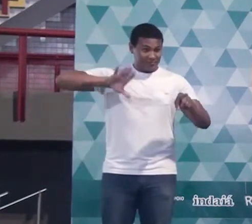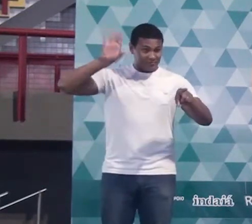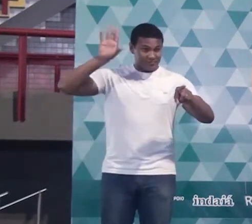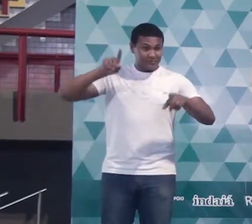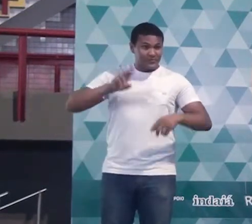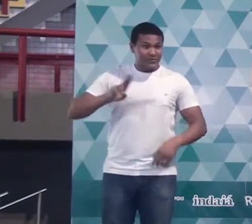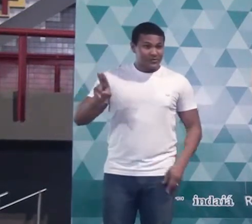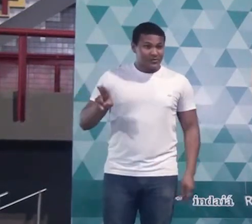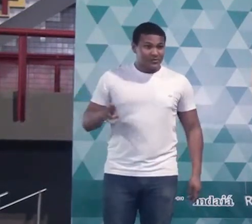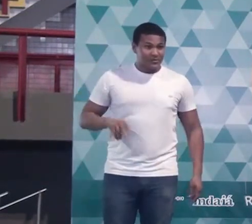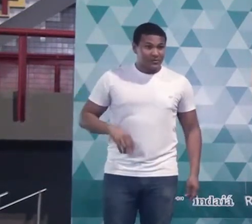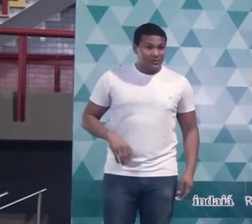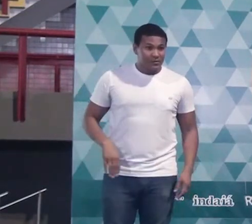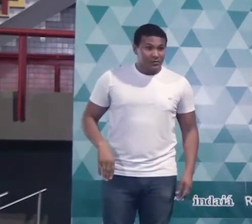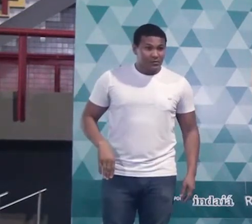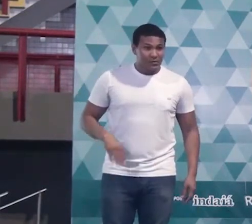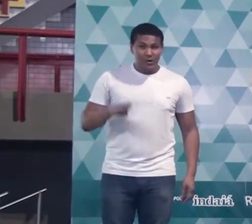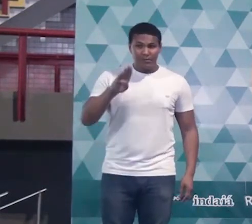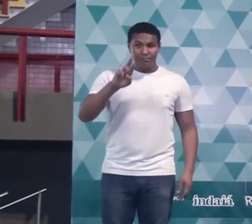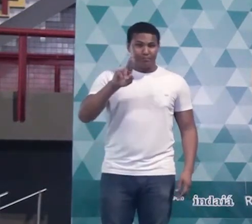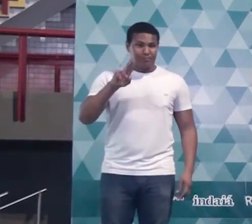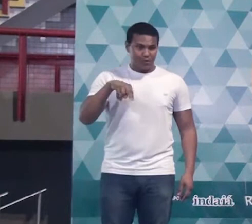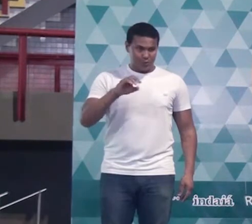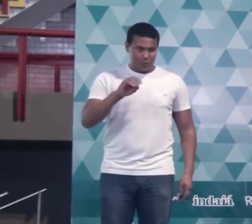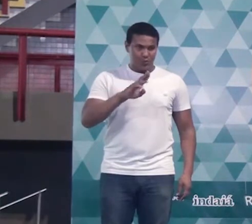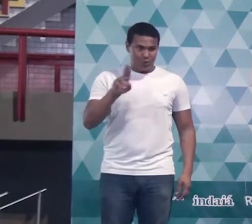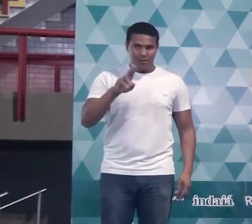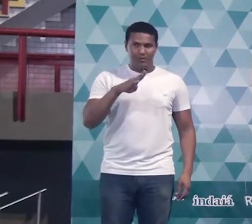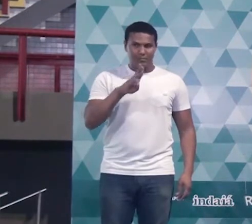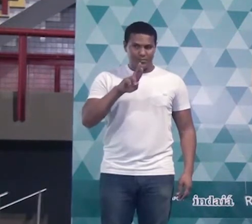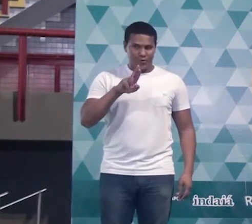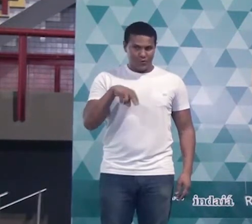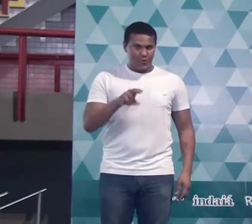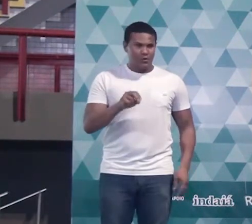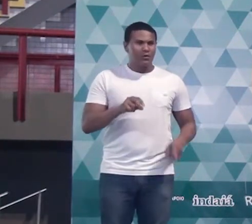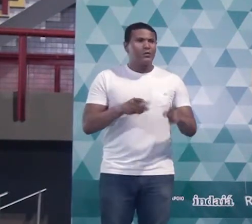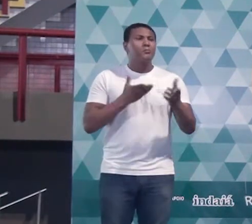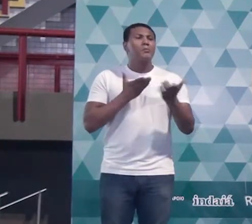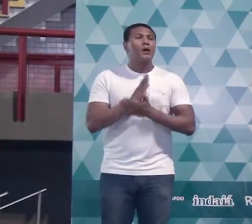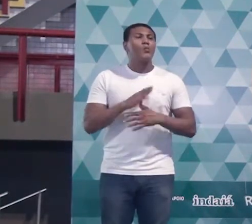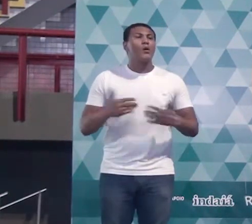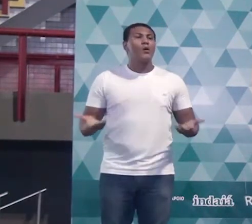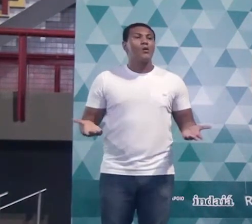Como é seu nome? Como? Pronto. Você vai passar para quê?